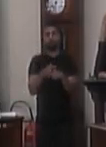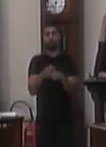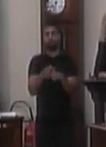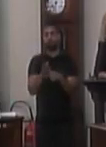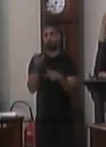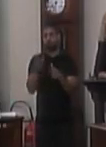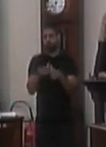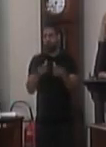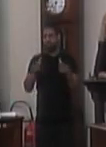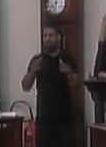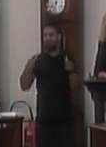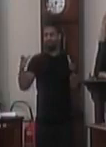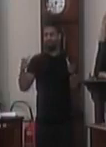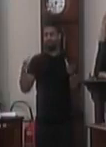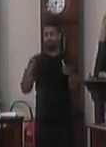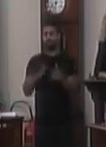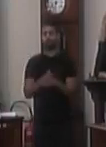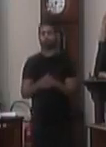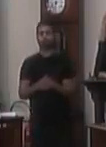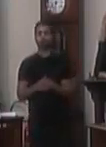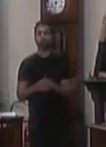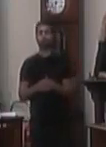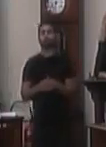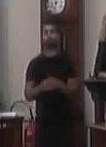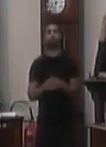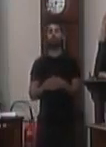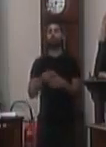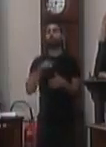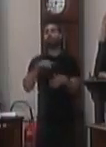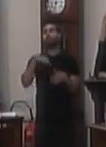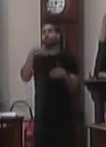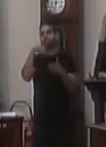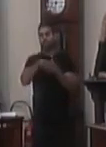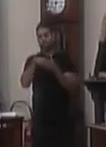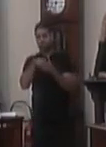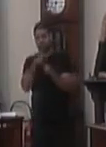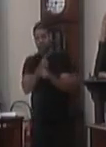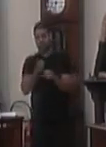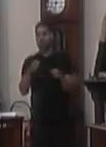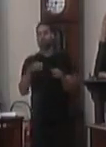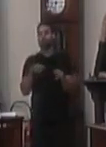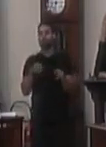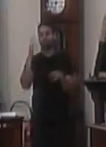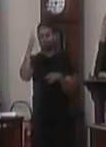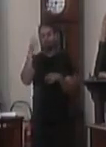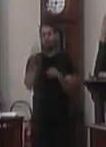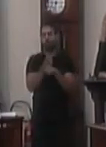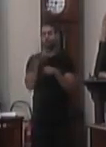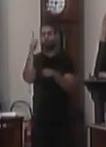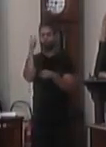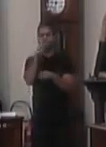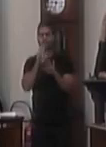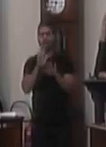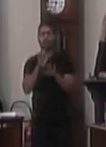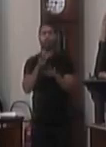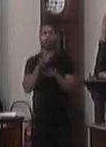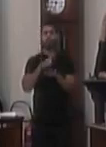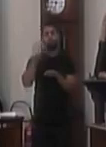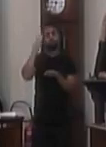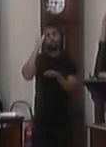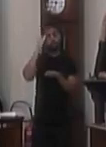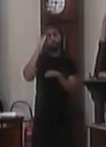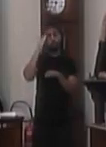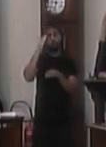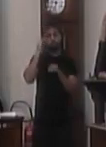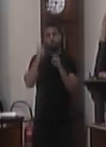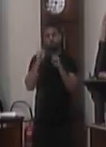vai aumentar. Então é lógico que tem eleição esse ano, é um ano complicado, mas a gente tem um entendimento que